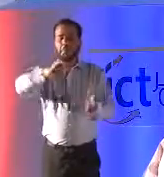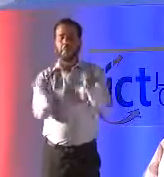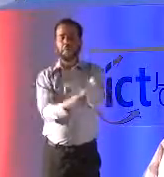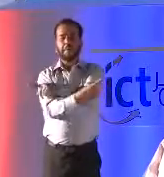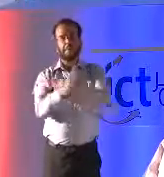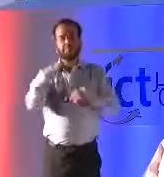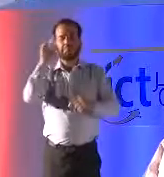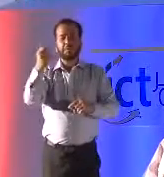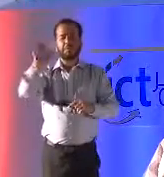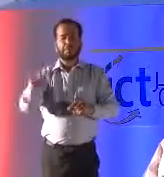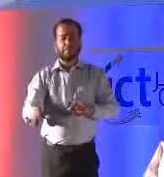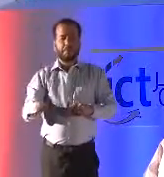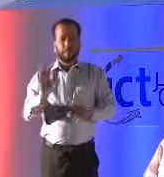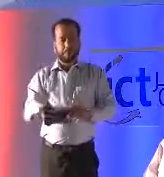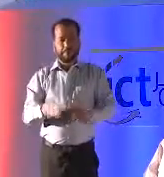هذه الرؤية.